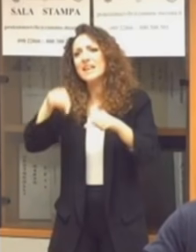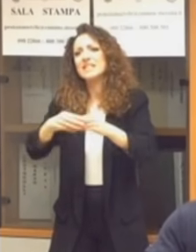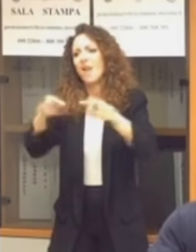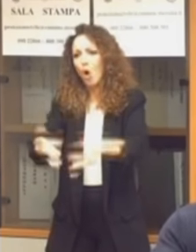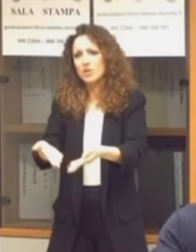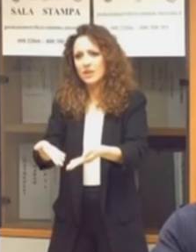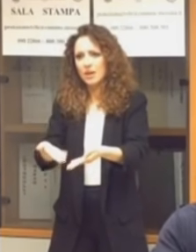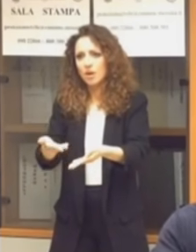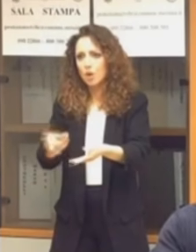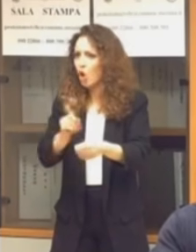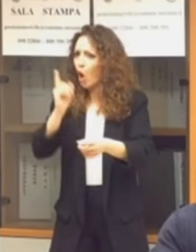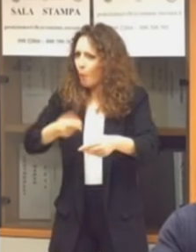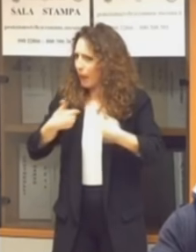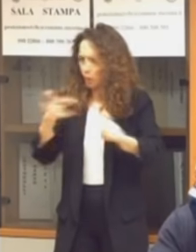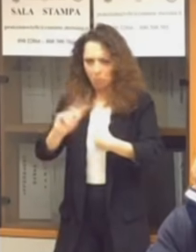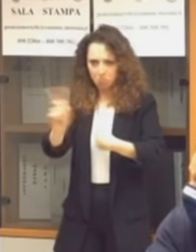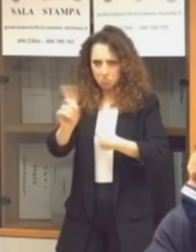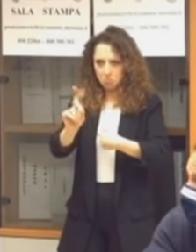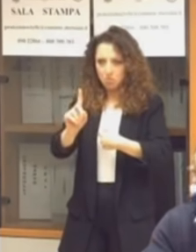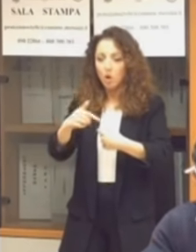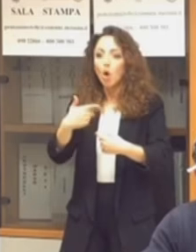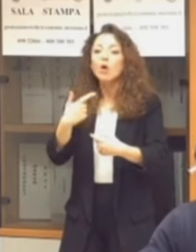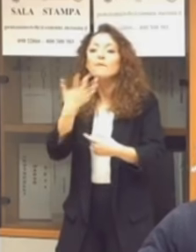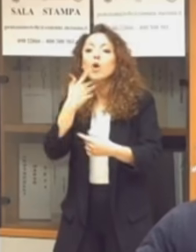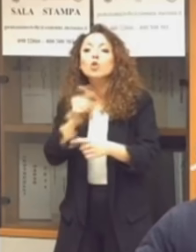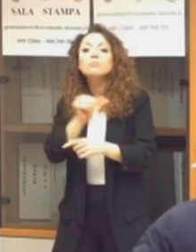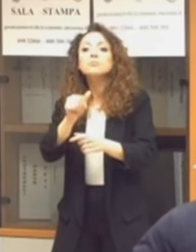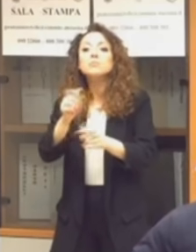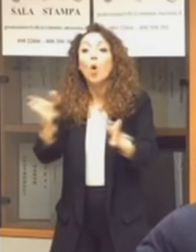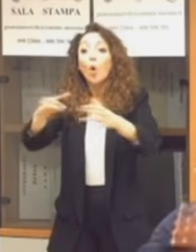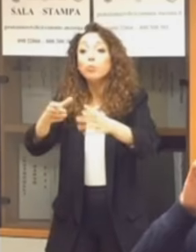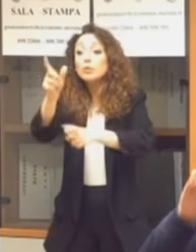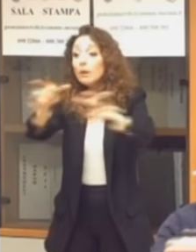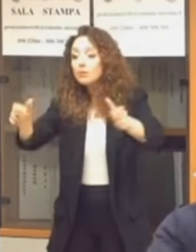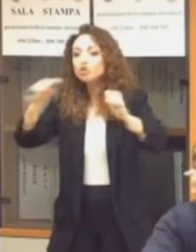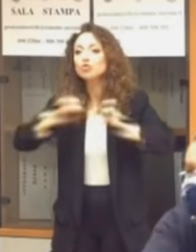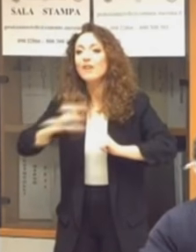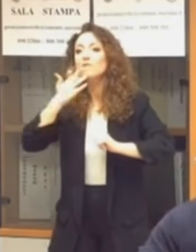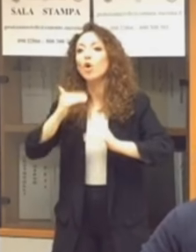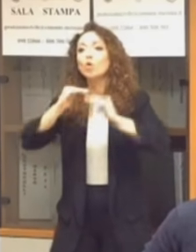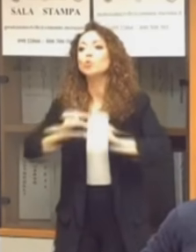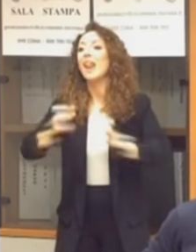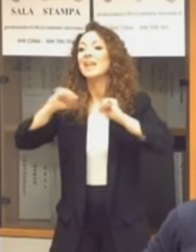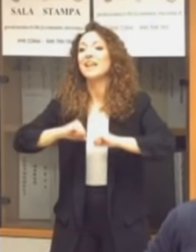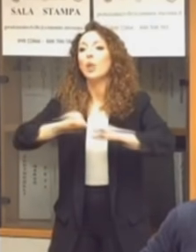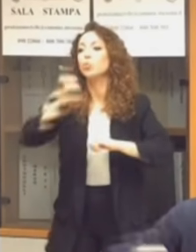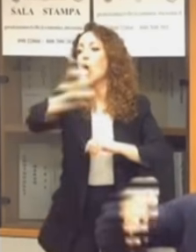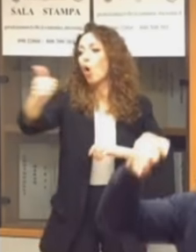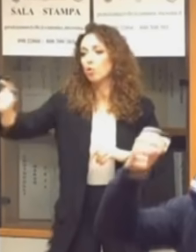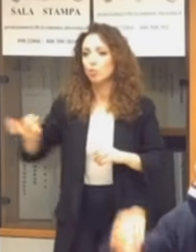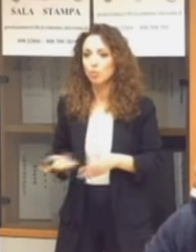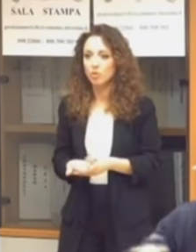fondo di tutelare la salute della mia comunità. Quindi non ci sono modifiche in questo